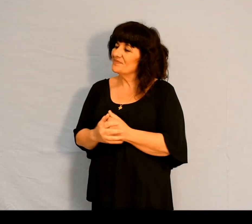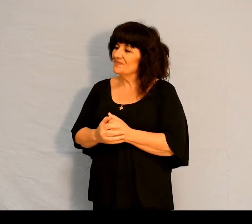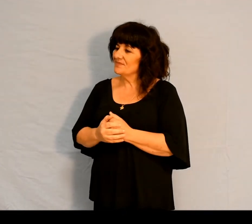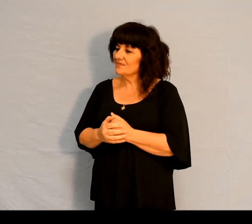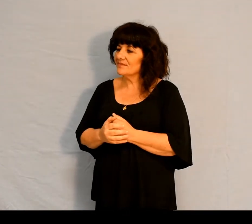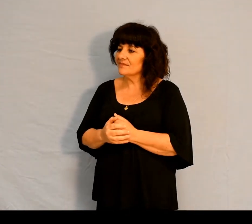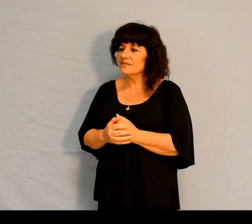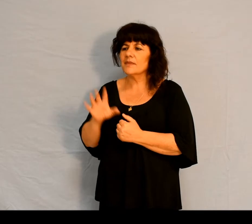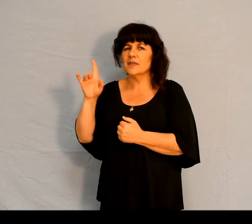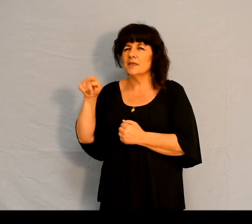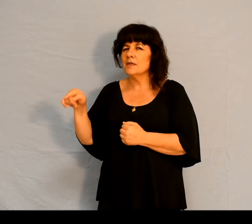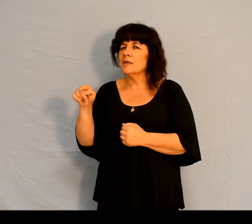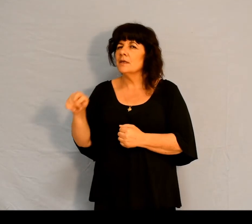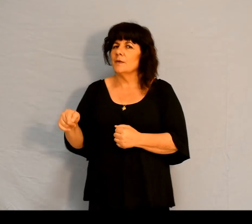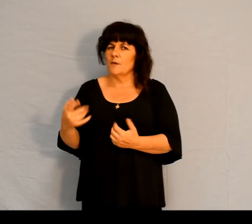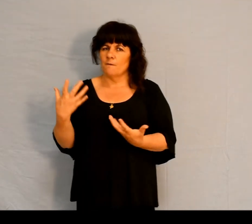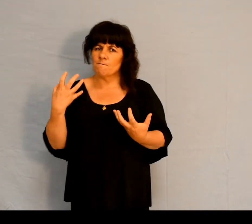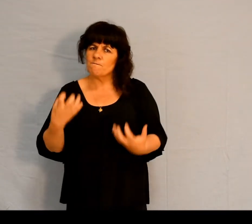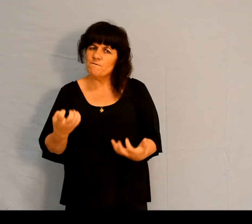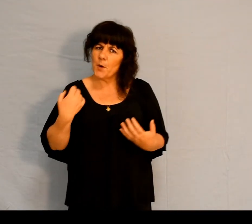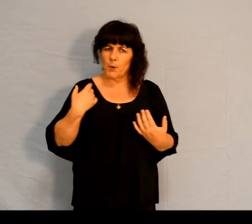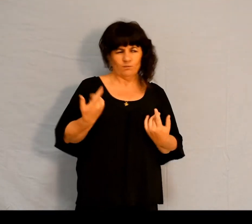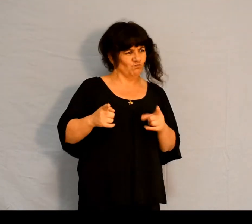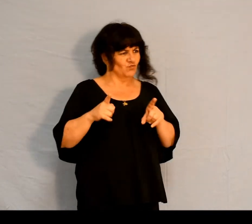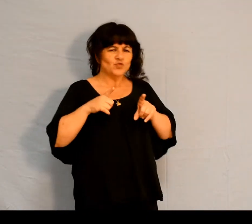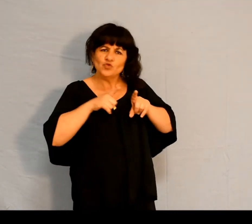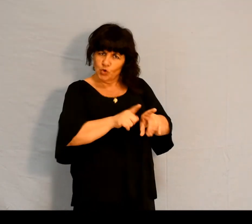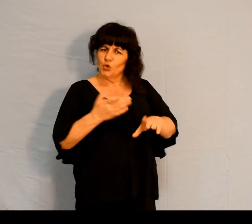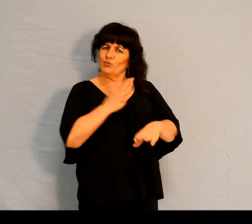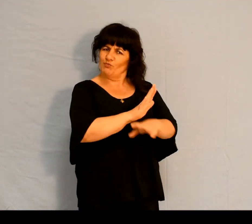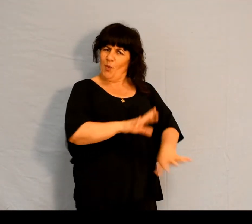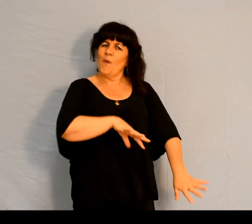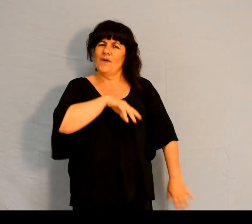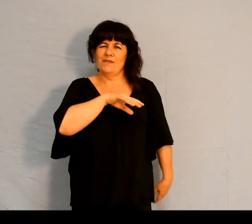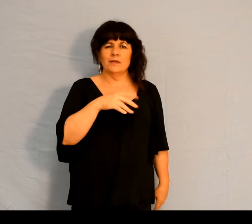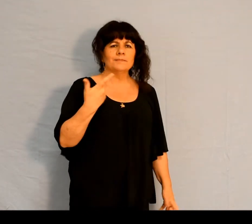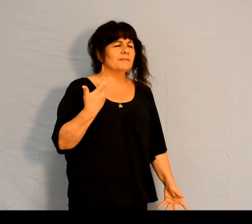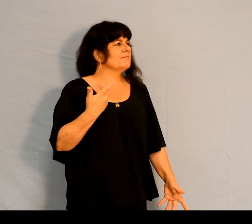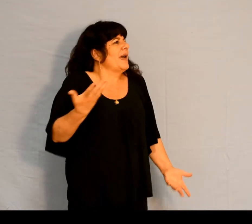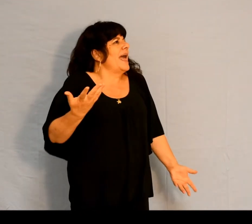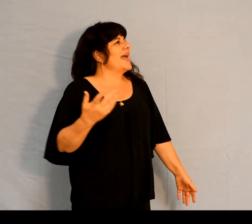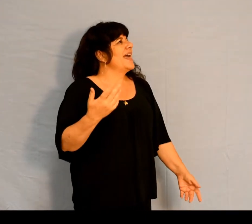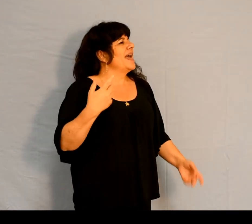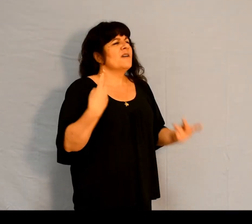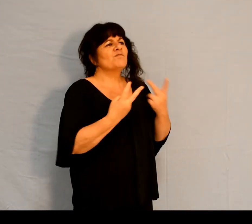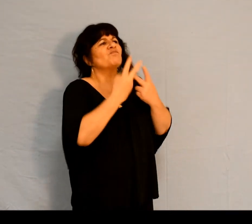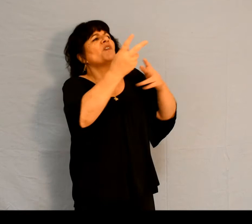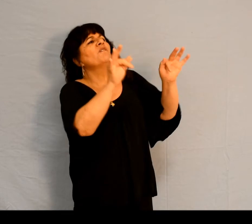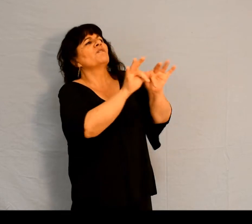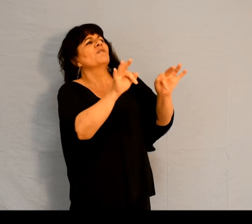Mais lui, voulant se justifier, dit à Jésus : « Et qui est mon prochain ? »